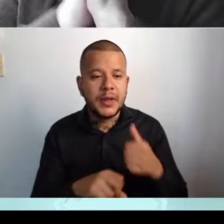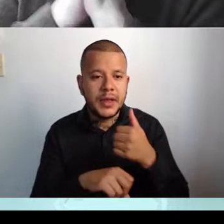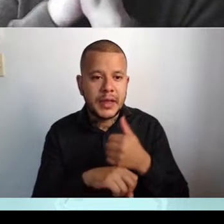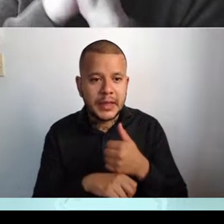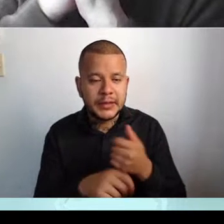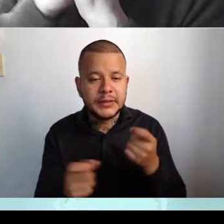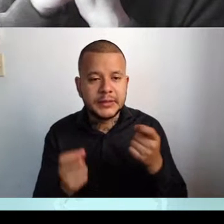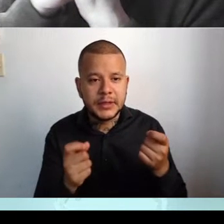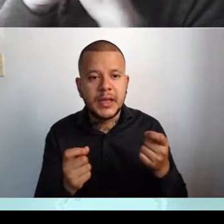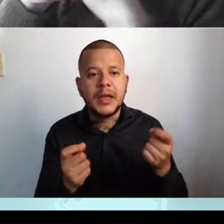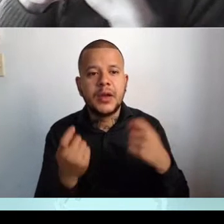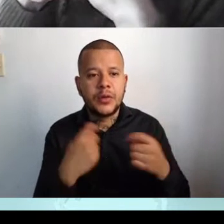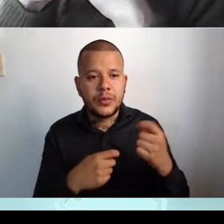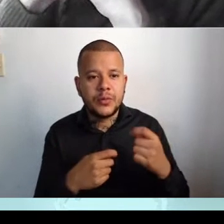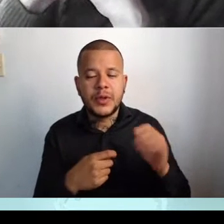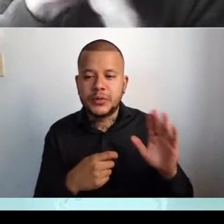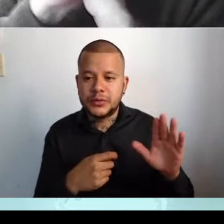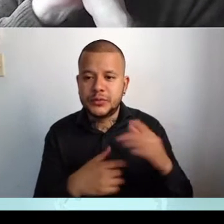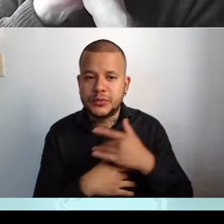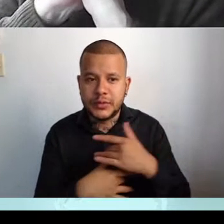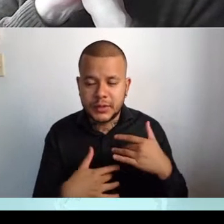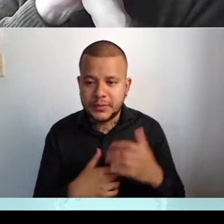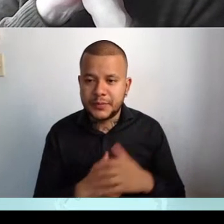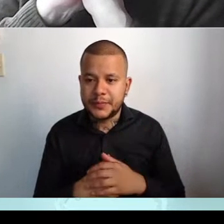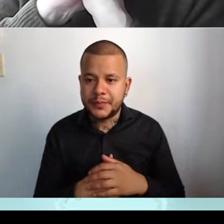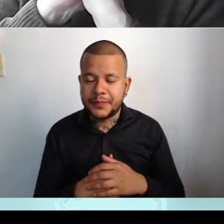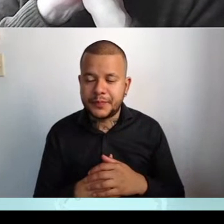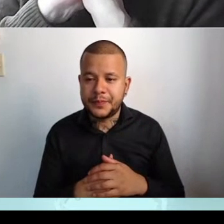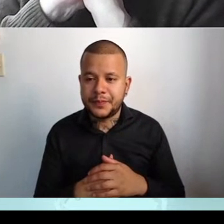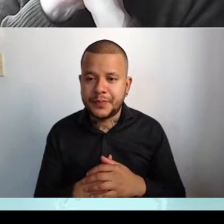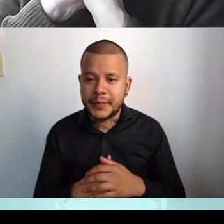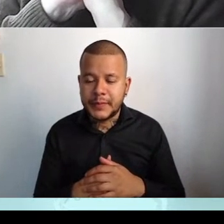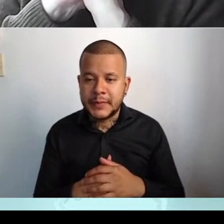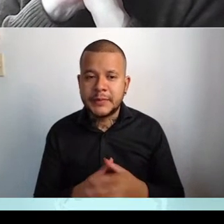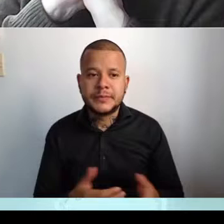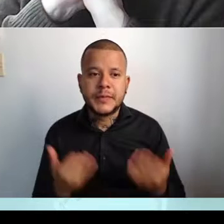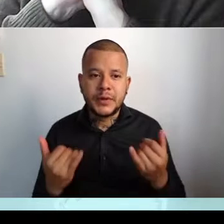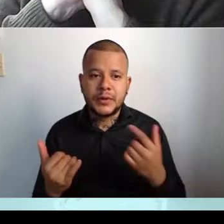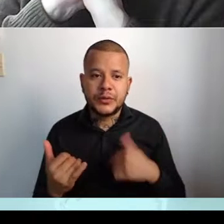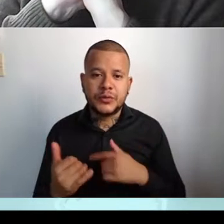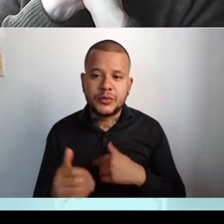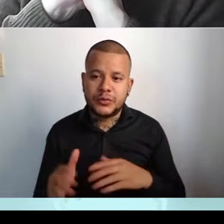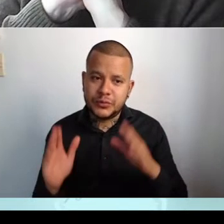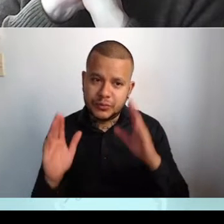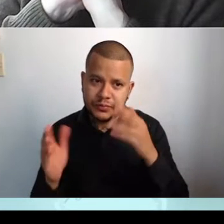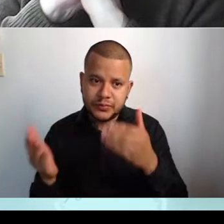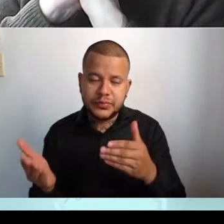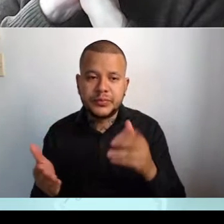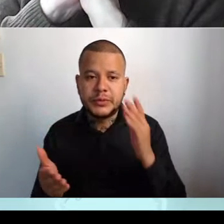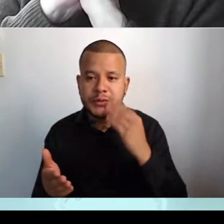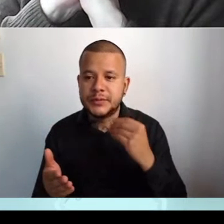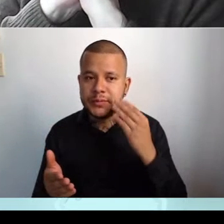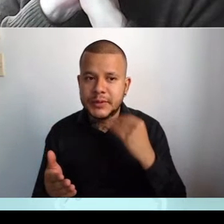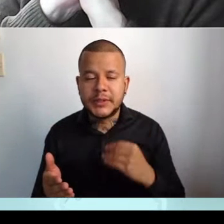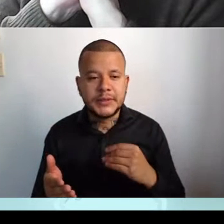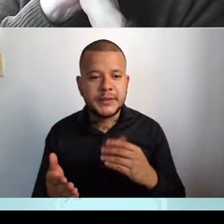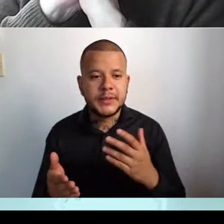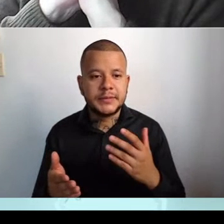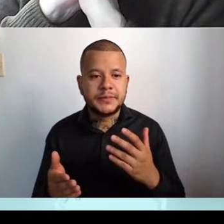economía de la salud. Doctor López, así como lo dice Ricardo, queremos escuchar esas experiencias